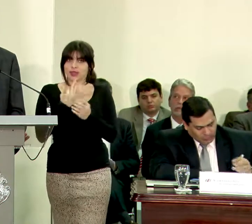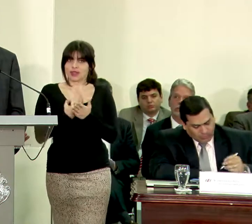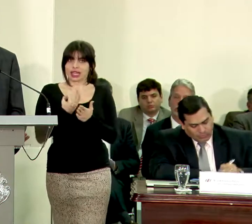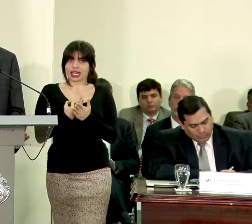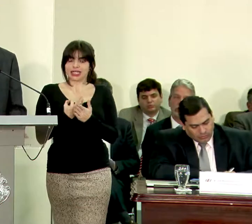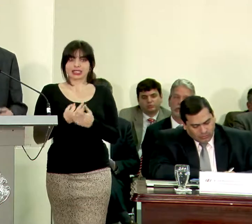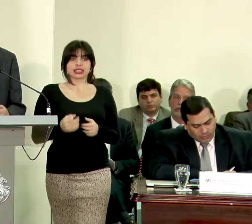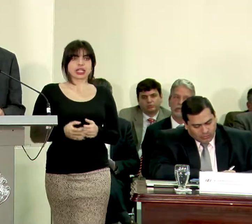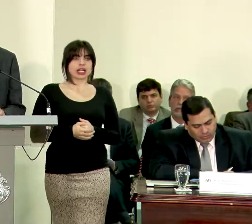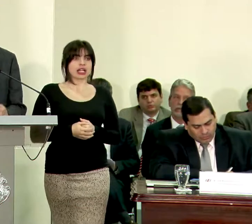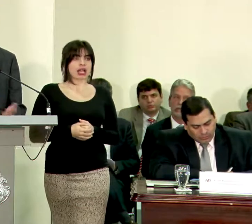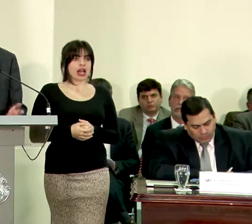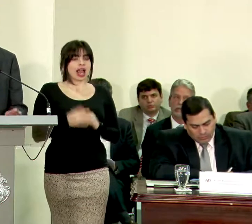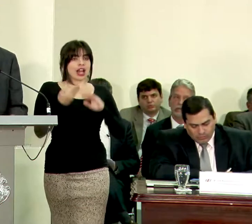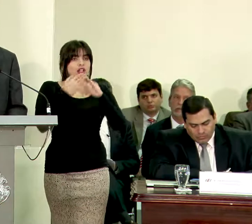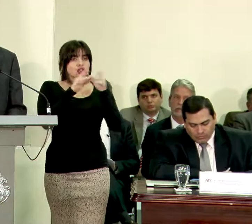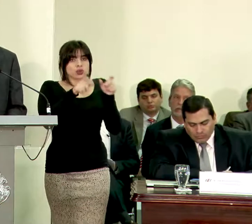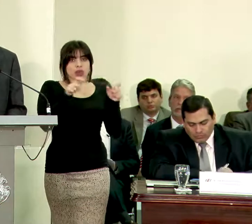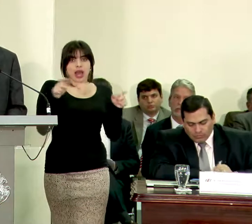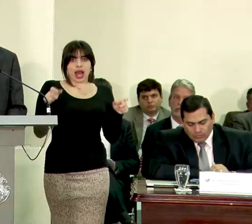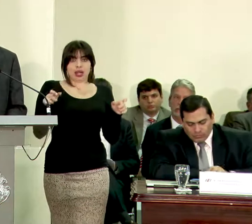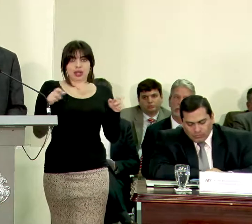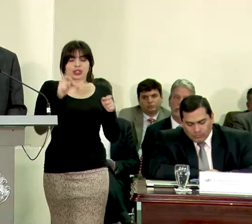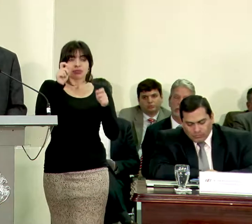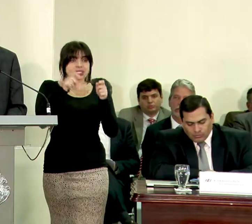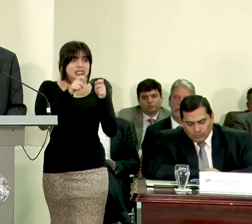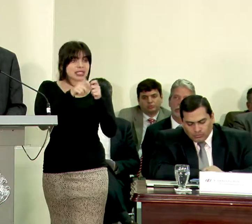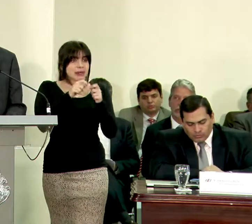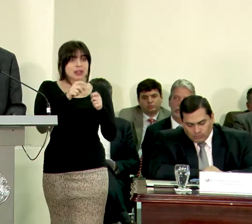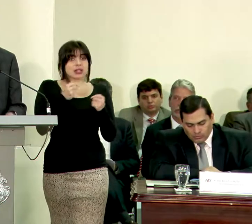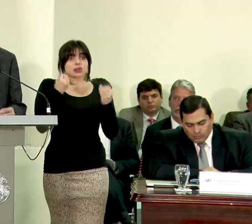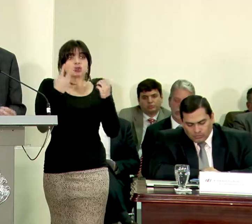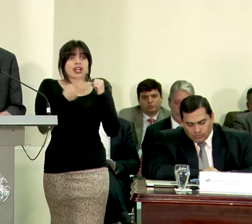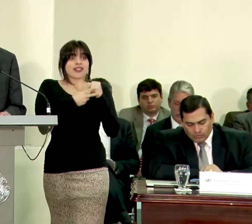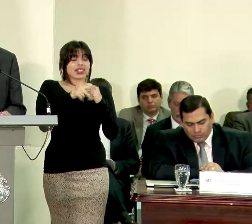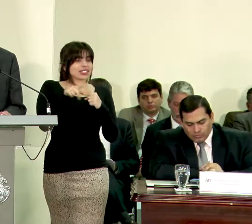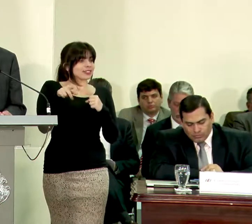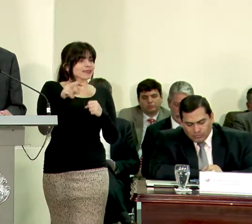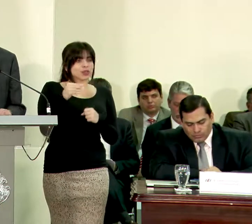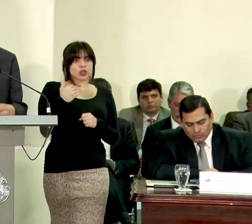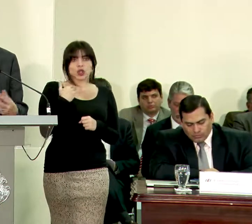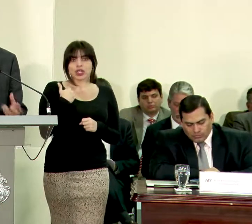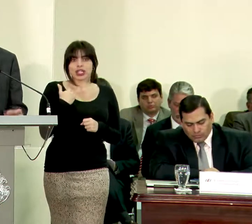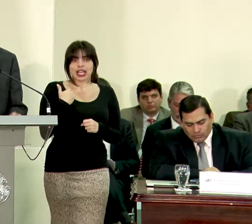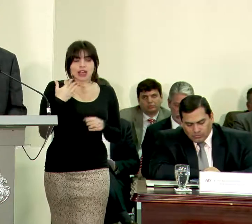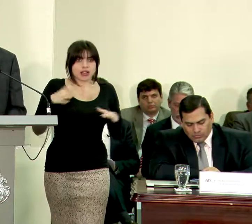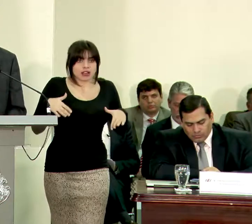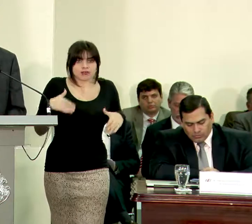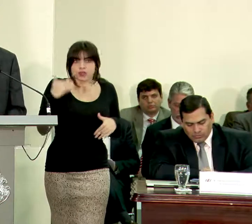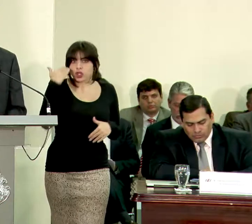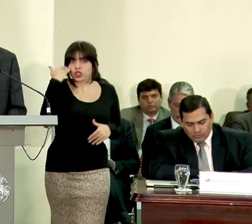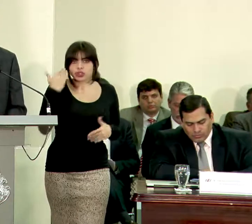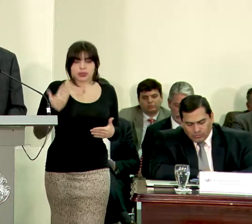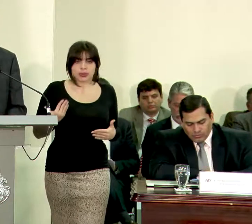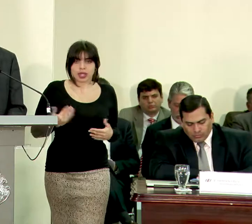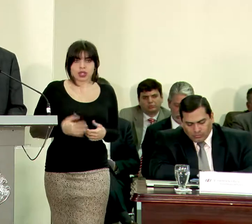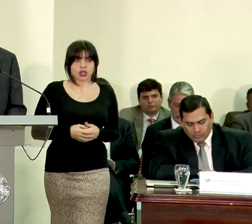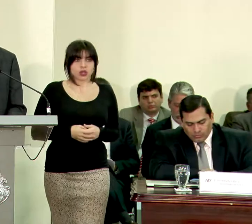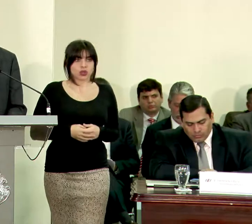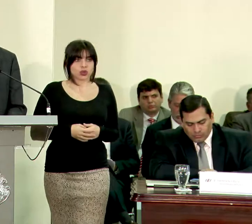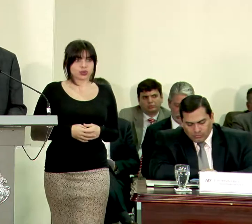financiera al ciudadano, que precisamente muchas veces no tiene el conocimiento